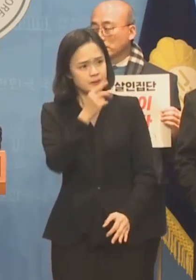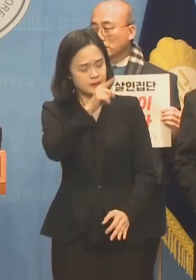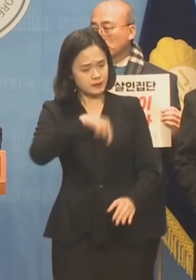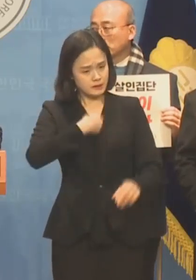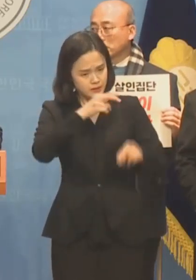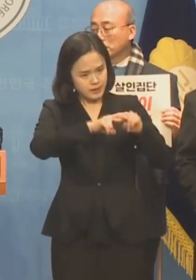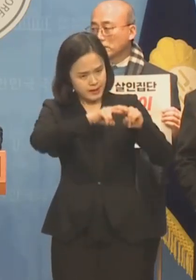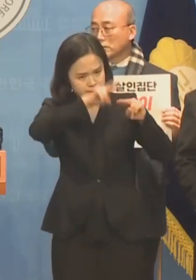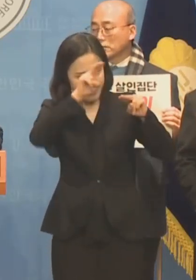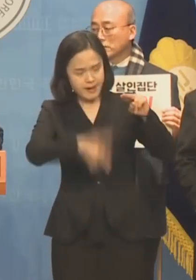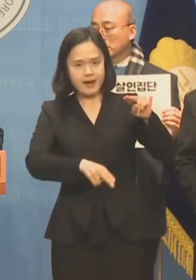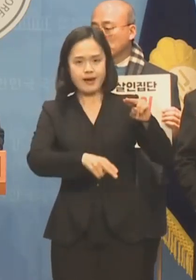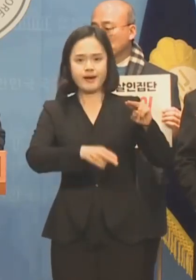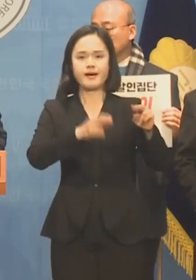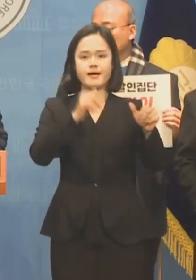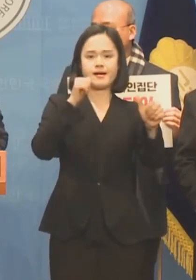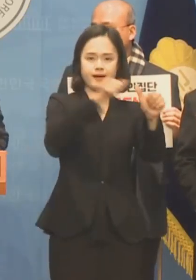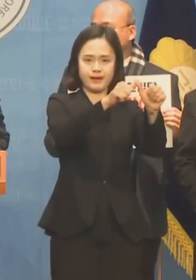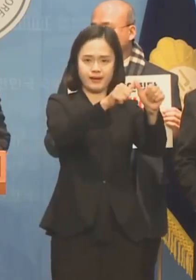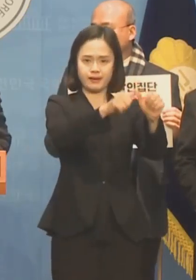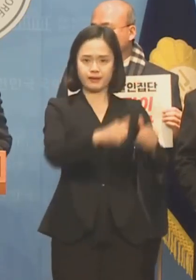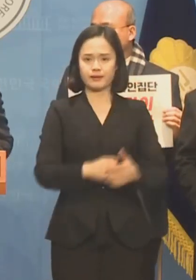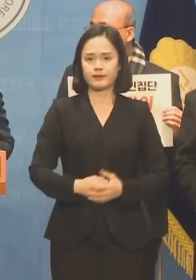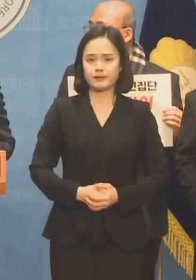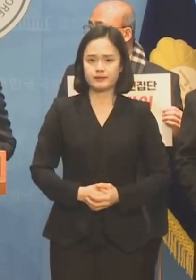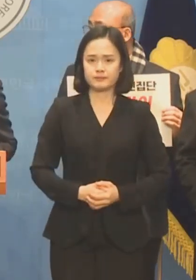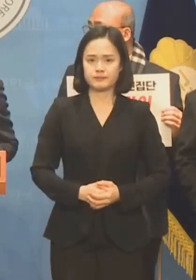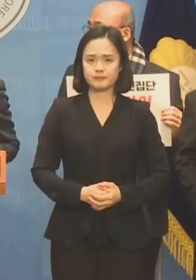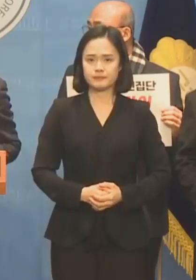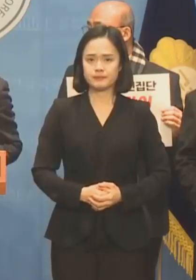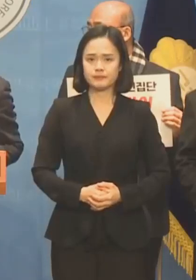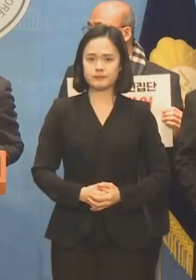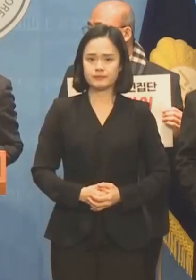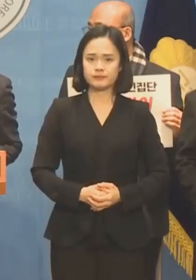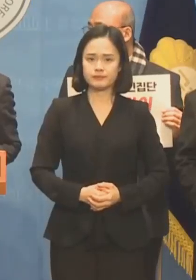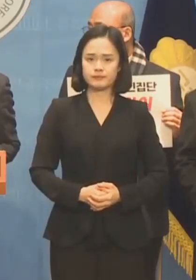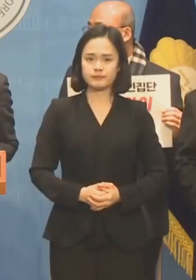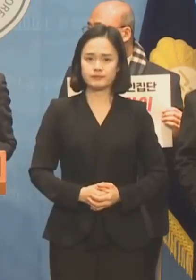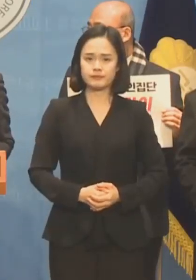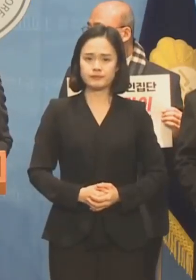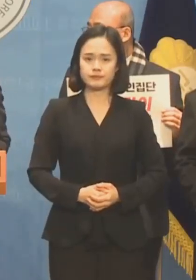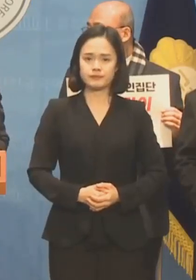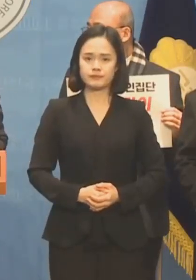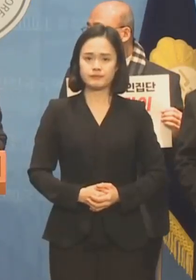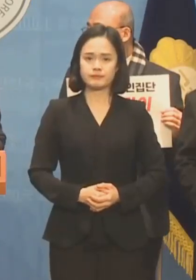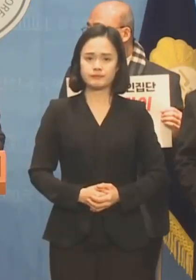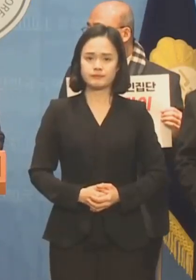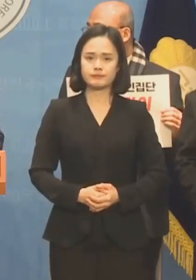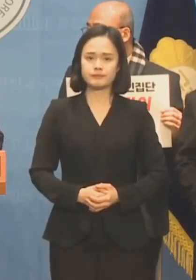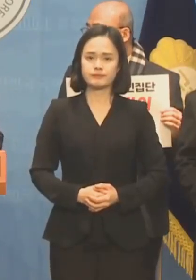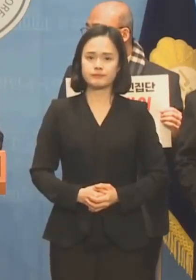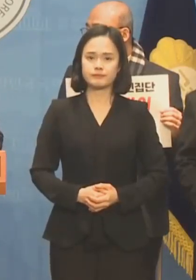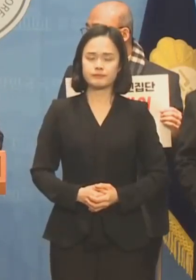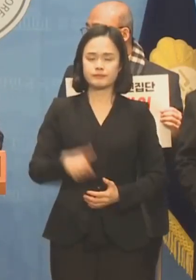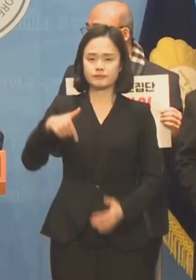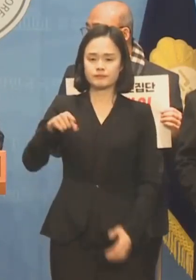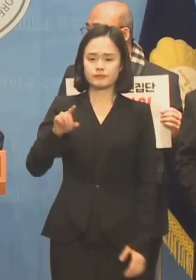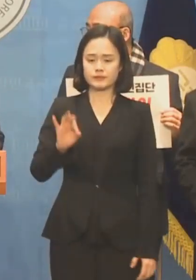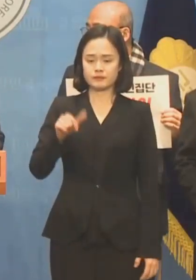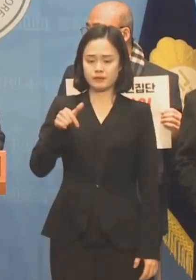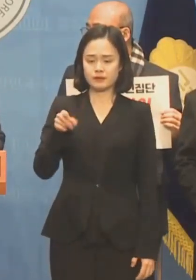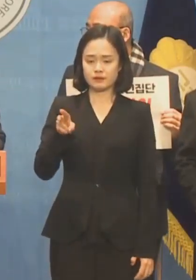국민의힘당 의원께 충고합니다. 이어서 우리 회견 도중에 당시 명지대 1학년생